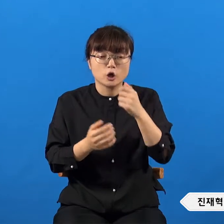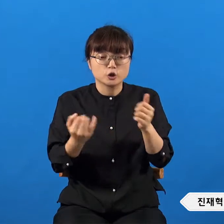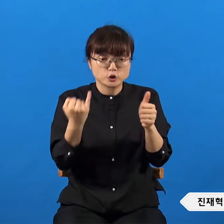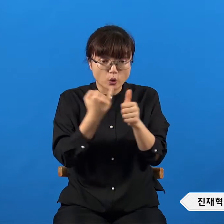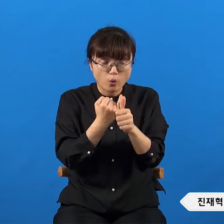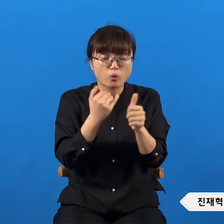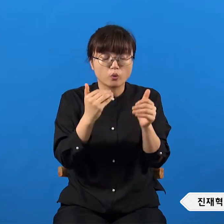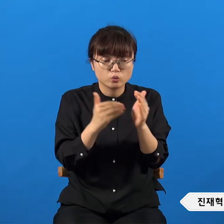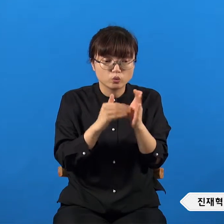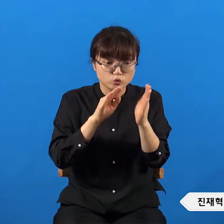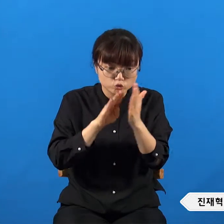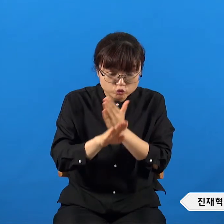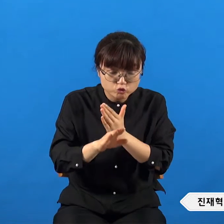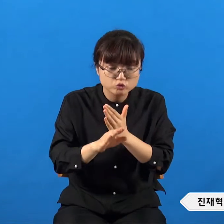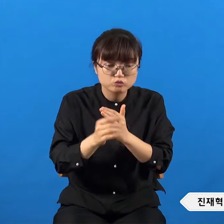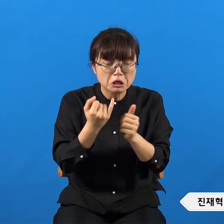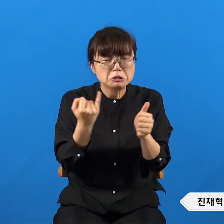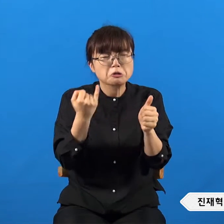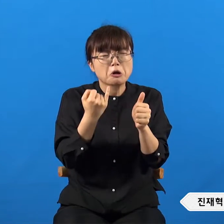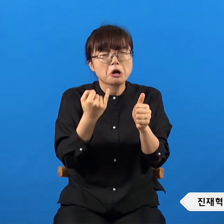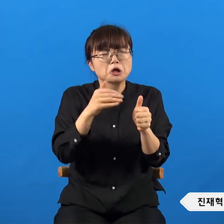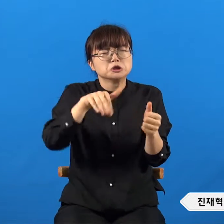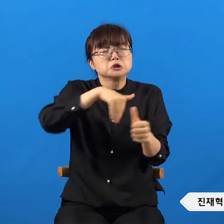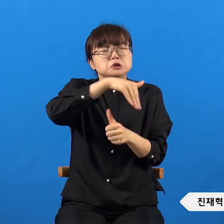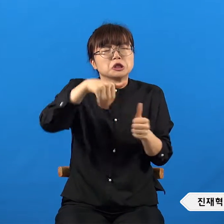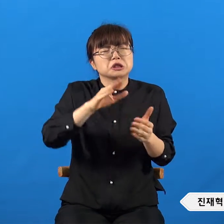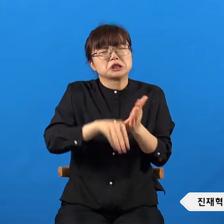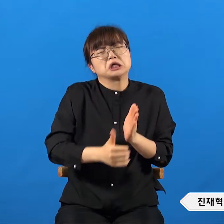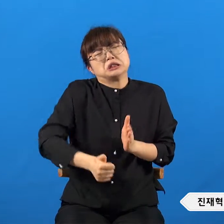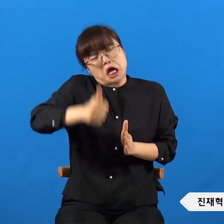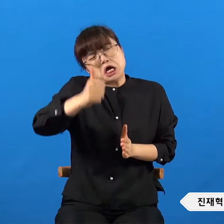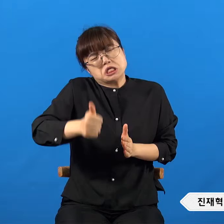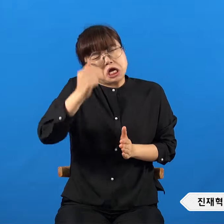여전히 결혼 전의 삶에 연연하고 있다면 내가